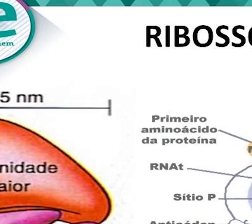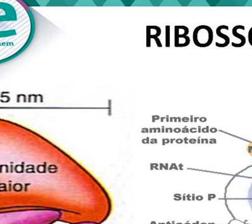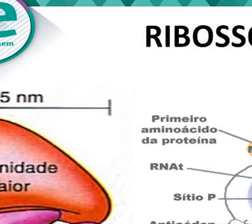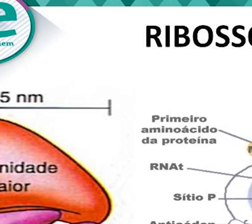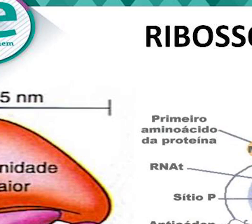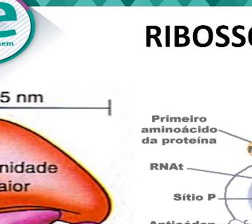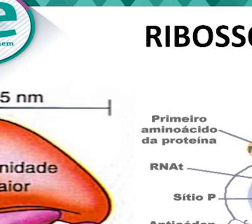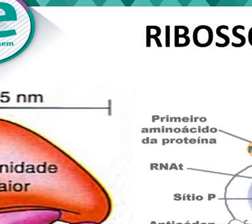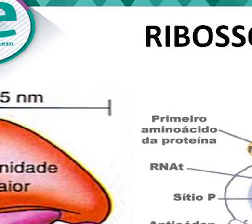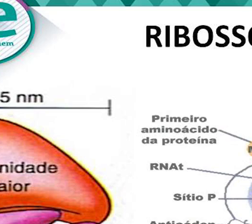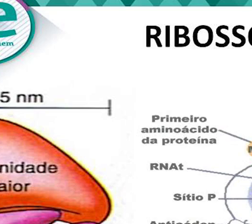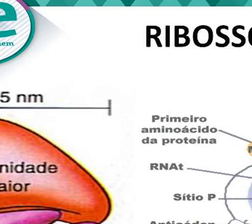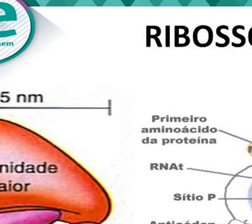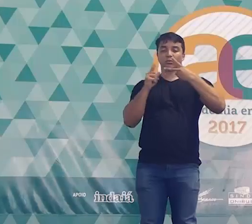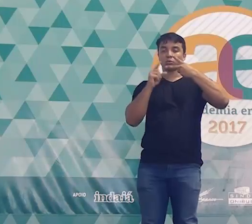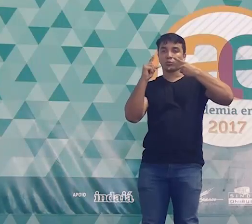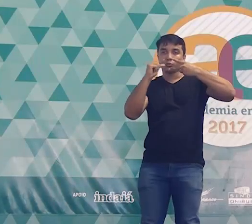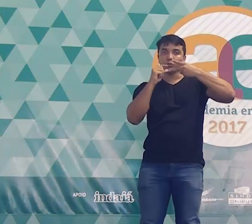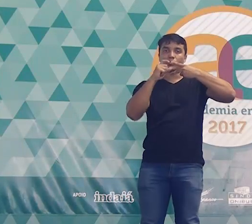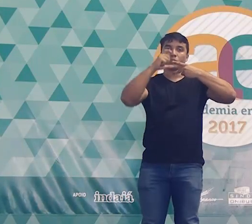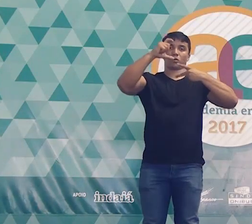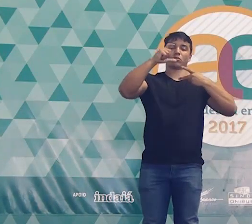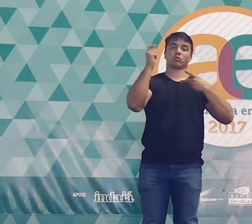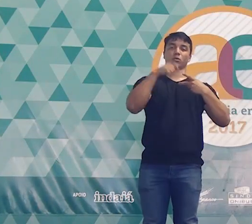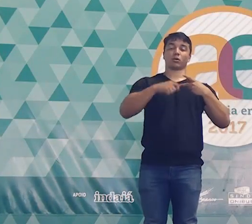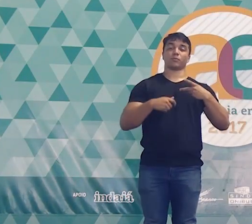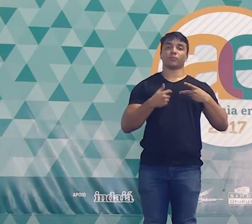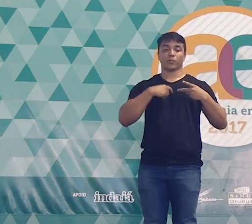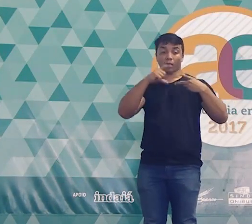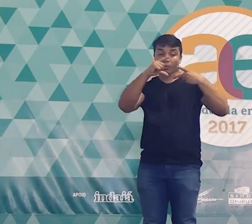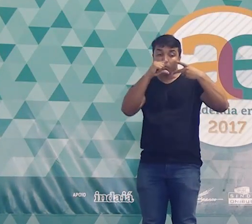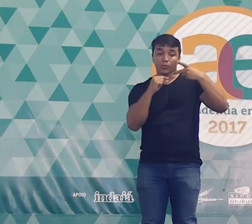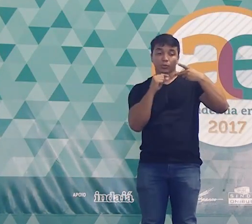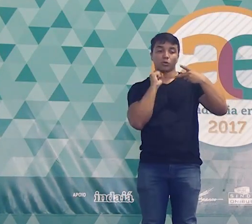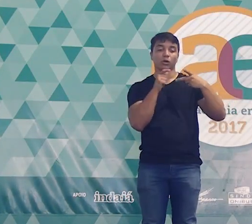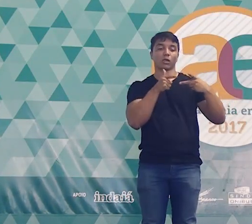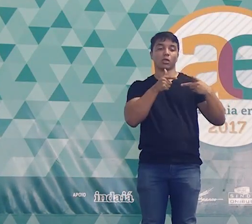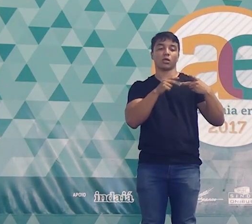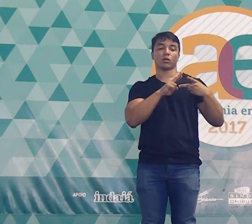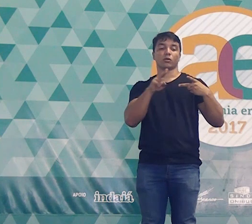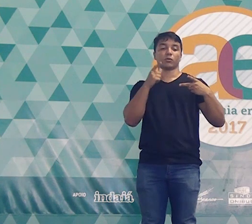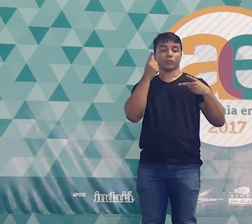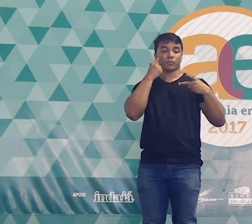de 2 estruturas, uma menor e uma maior. A menor, ela vai ser